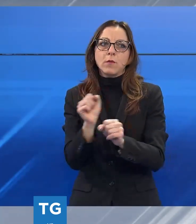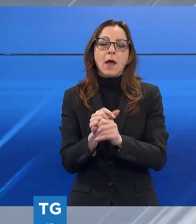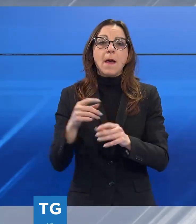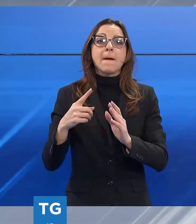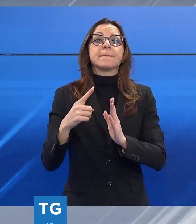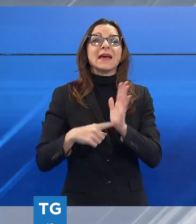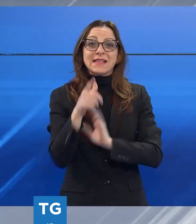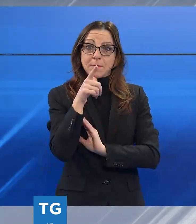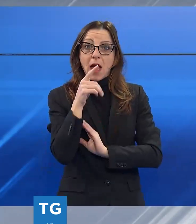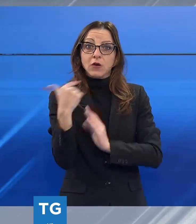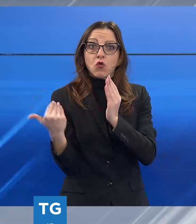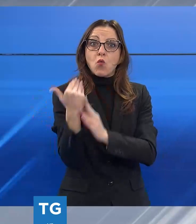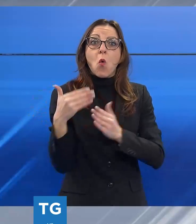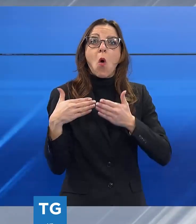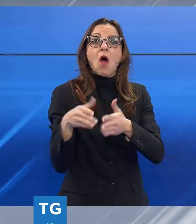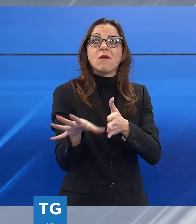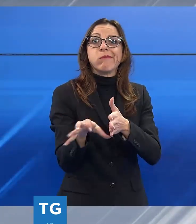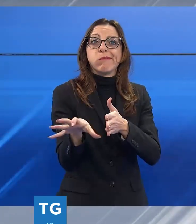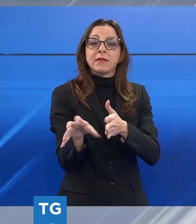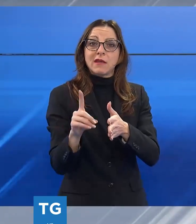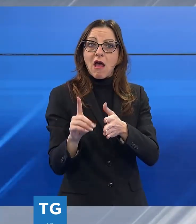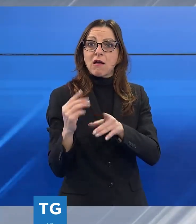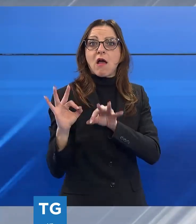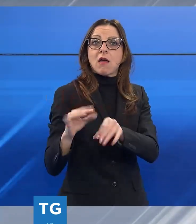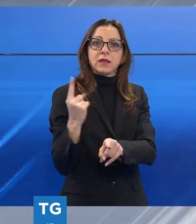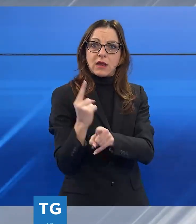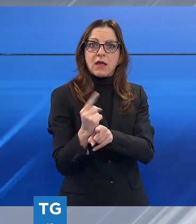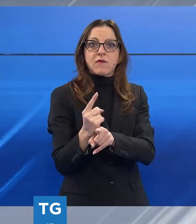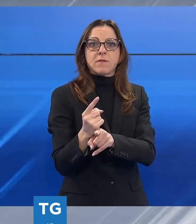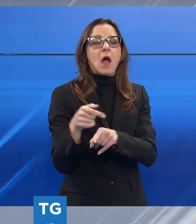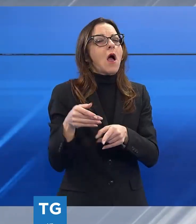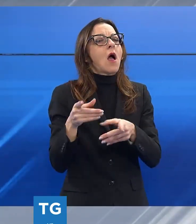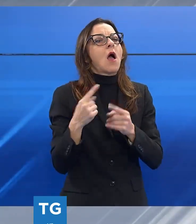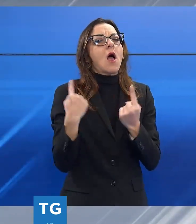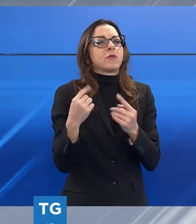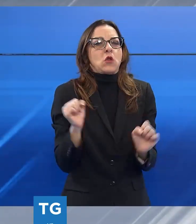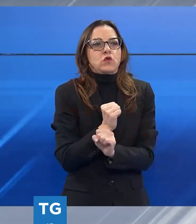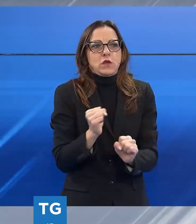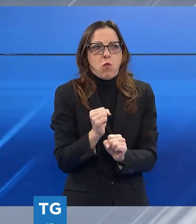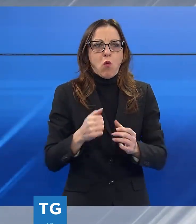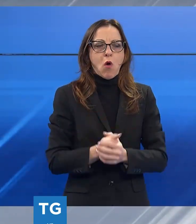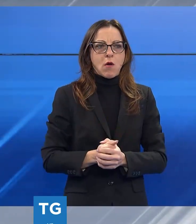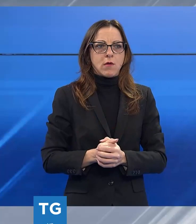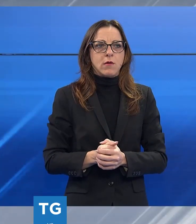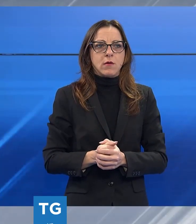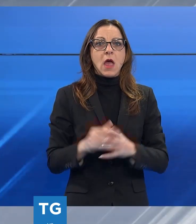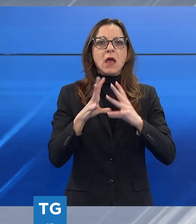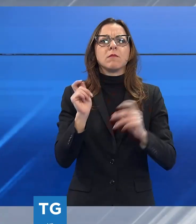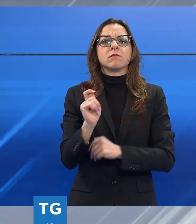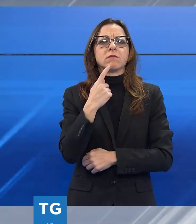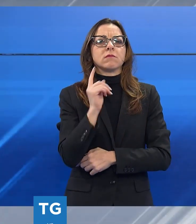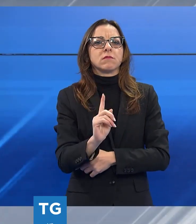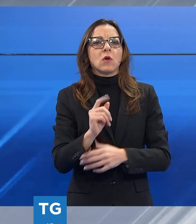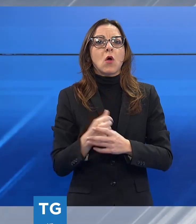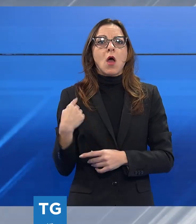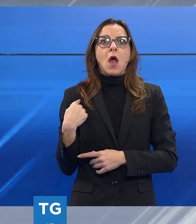ma le imprese della pesca non possono aspettare, per questo rimangono soltanto le due strade. A cui non, sinceramente non vorremmo arrivare, una